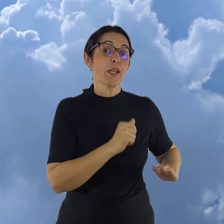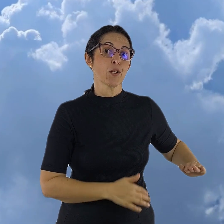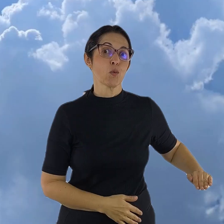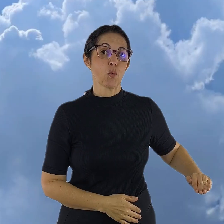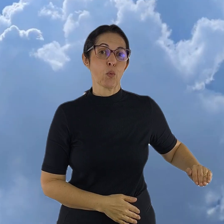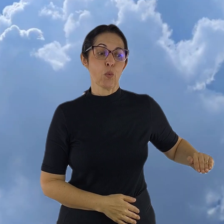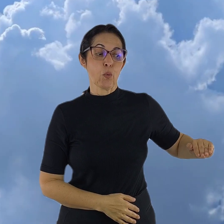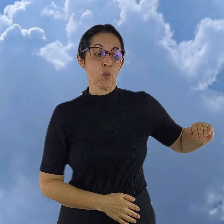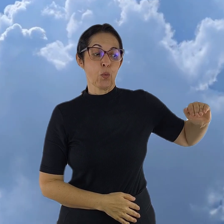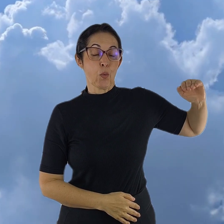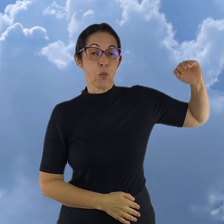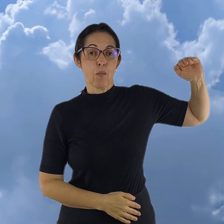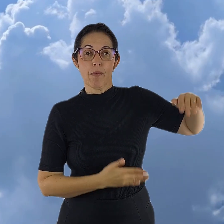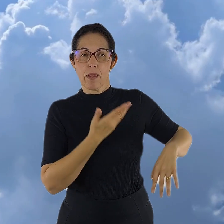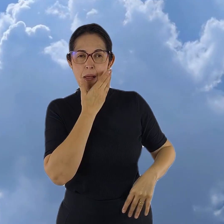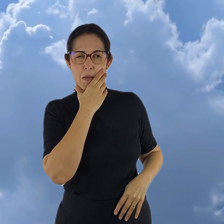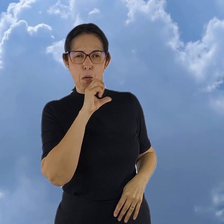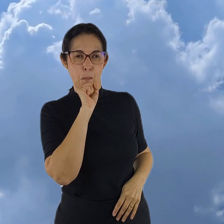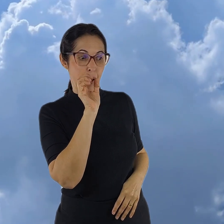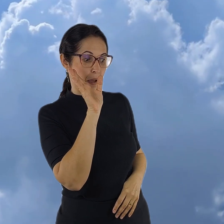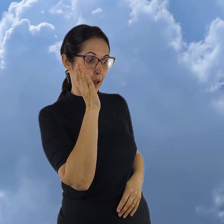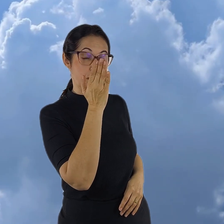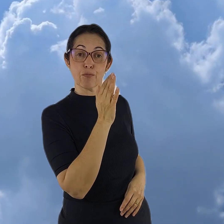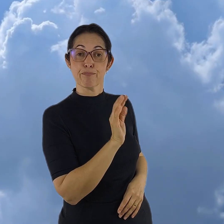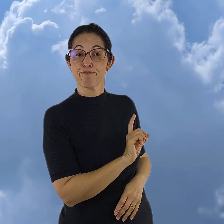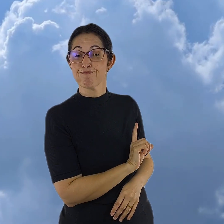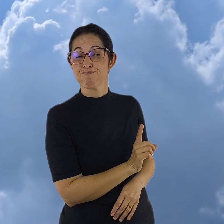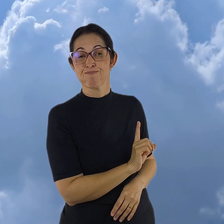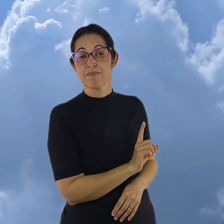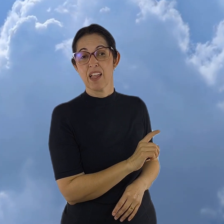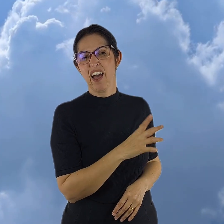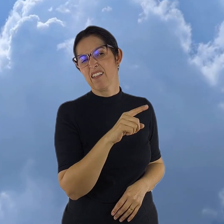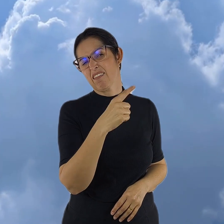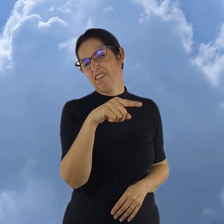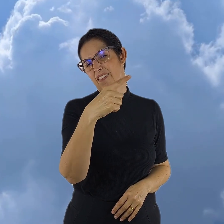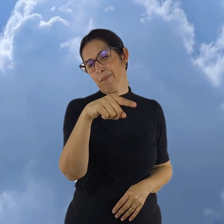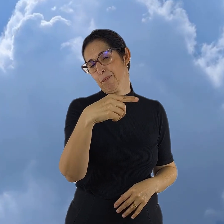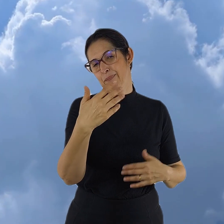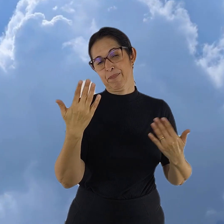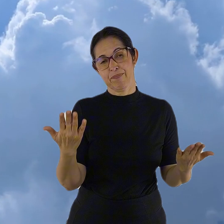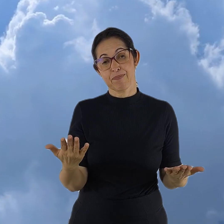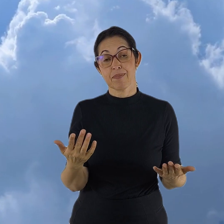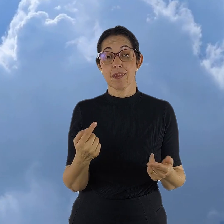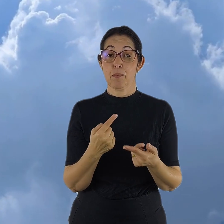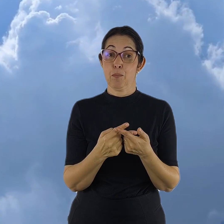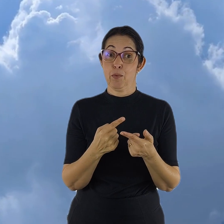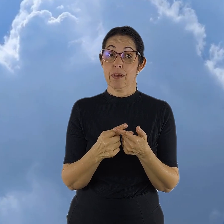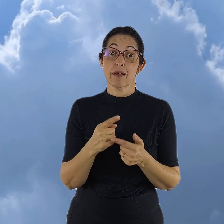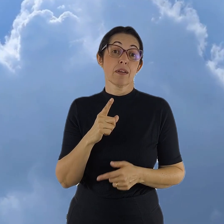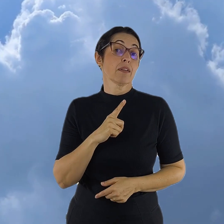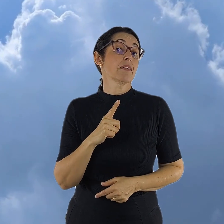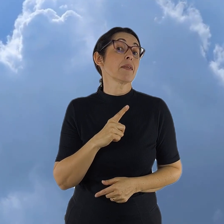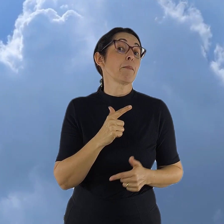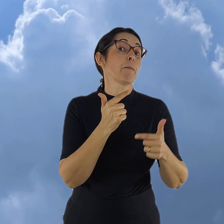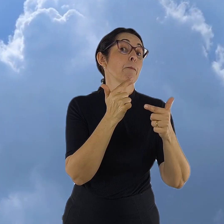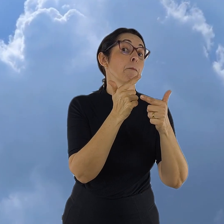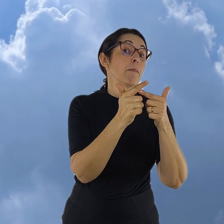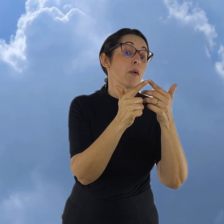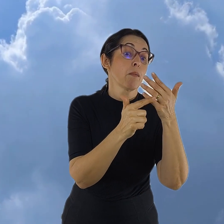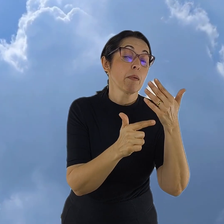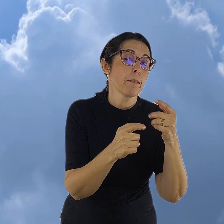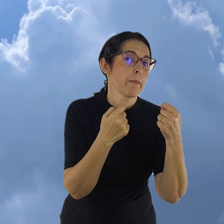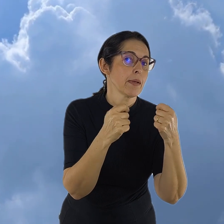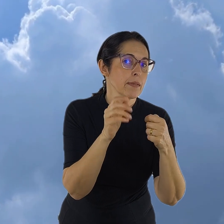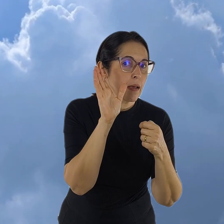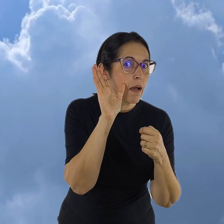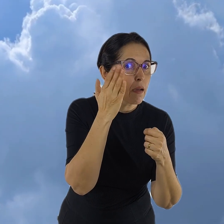quis resolver o problema, ele quis administrar o problema. E há problemas que não podem ser administrados, precisam ser resolvidos,